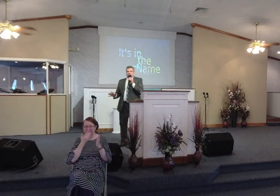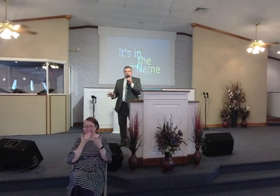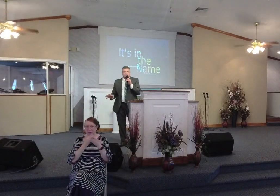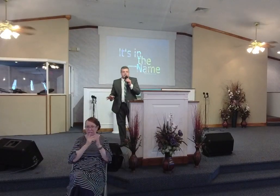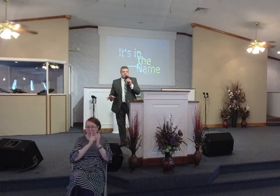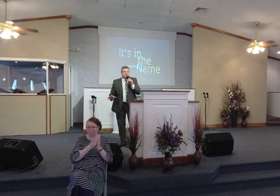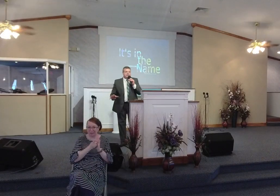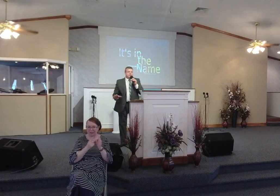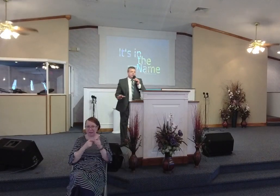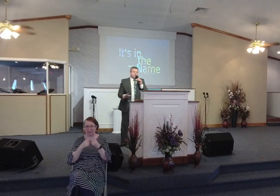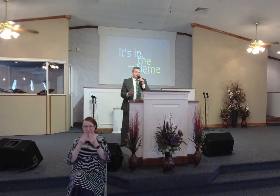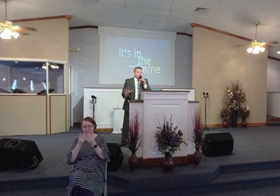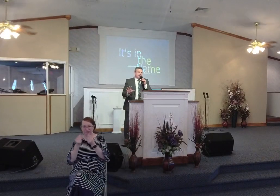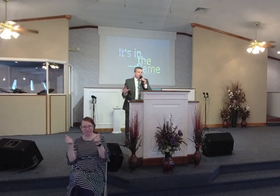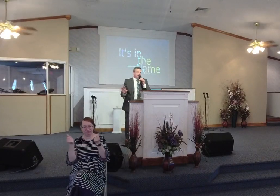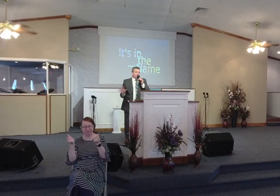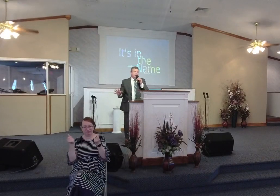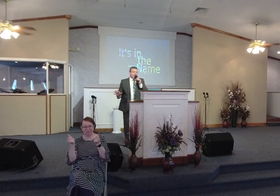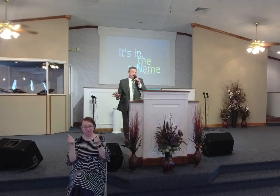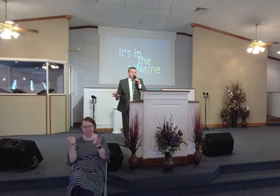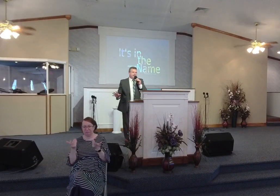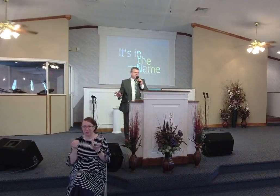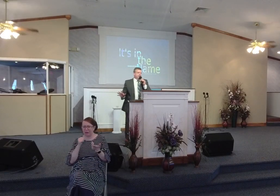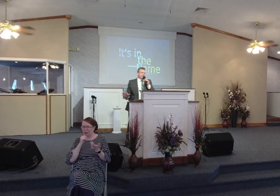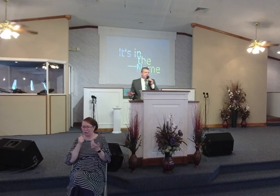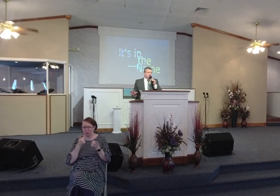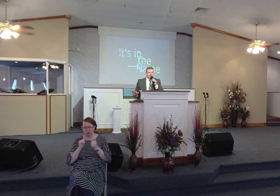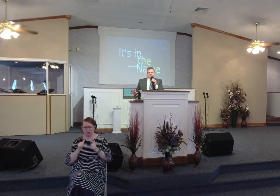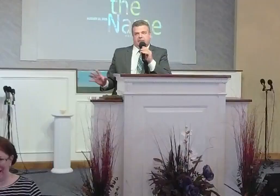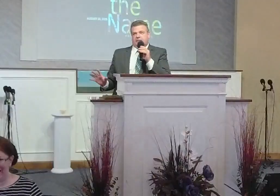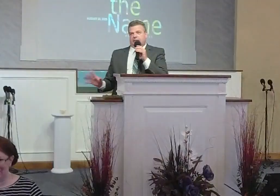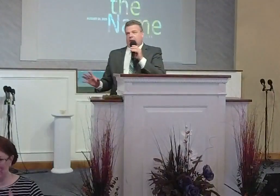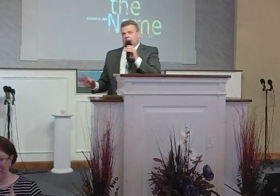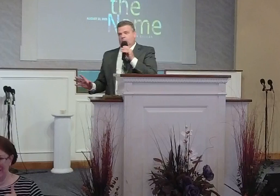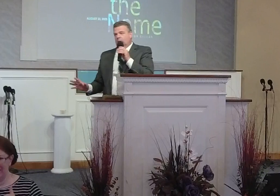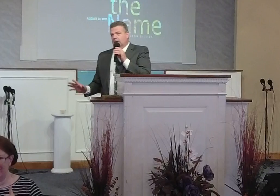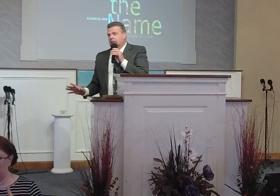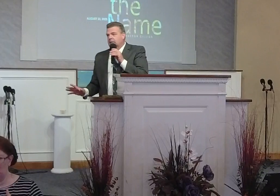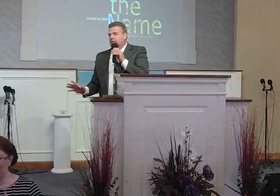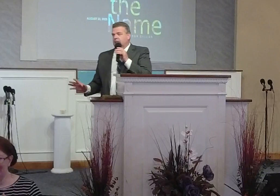en nada. Te hace sentir bien por un momento y se va.